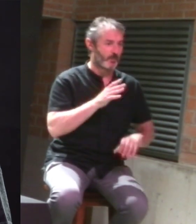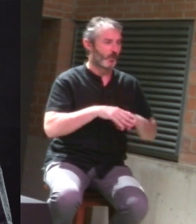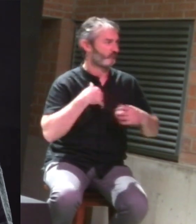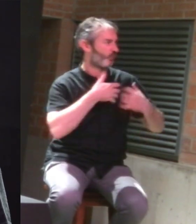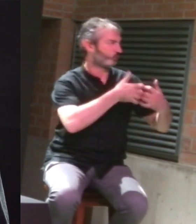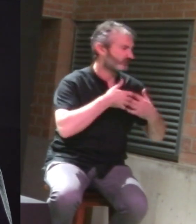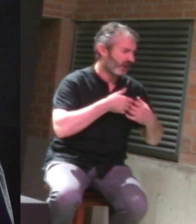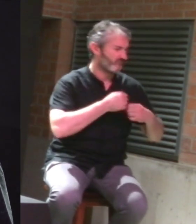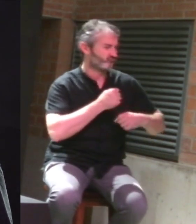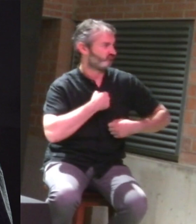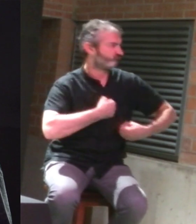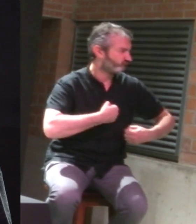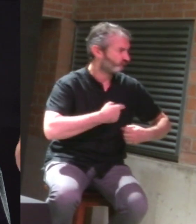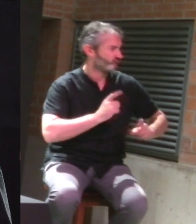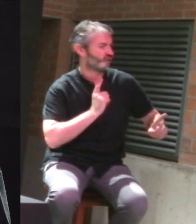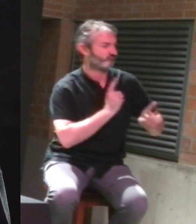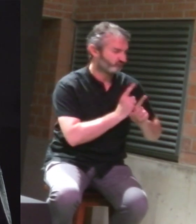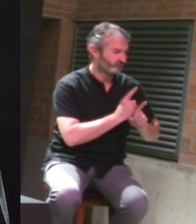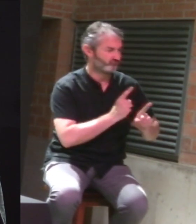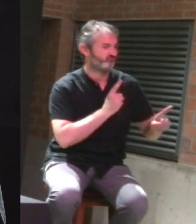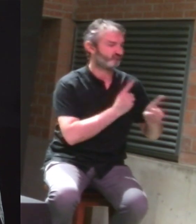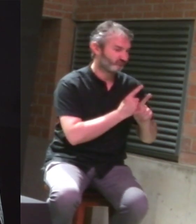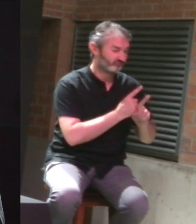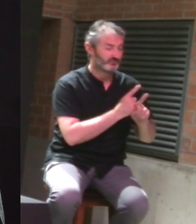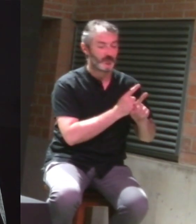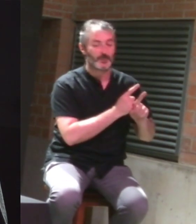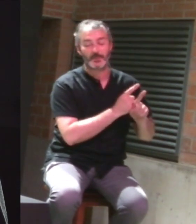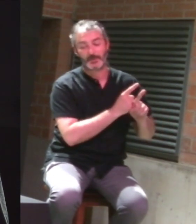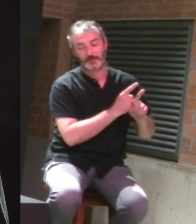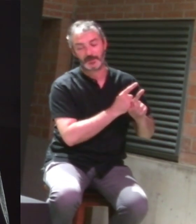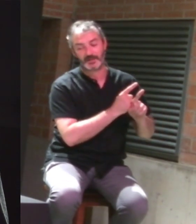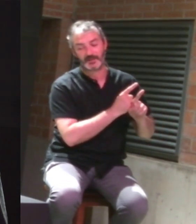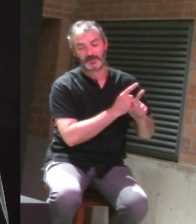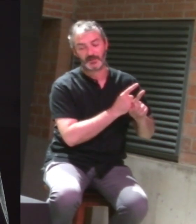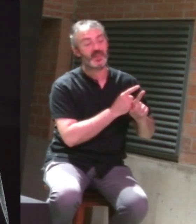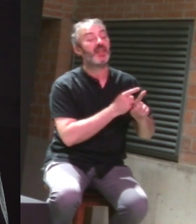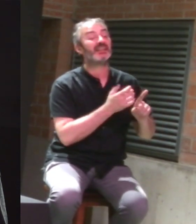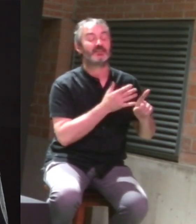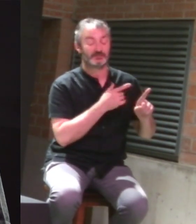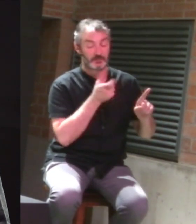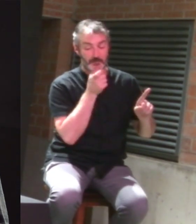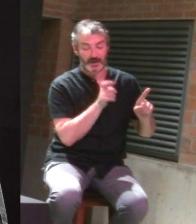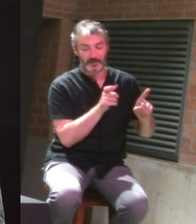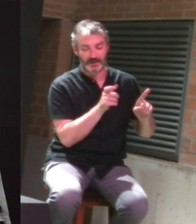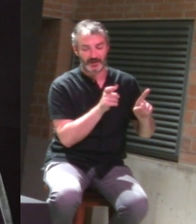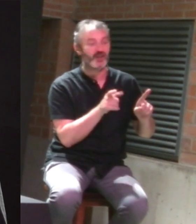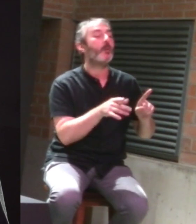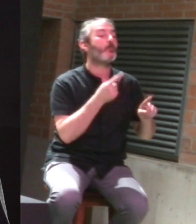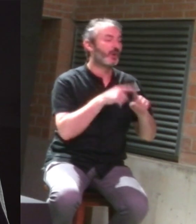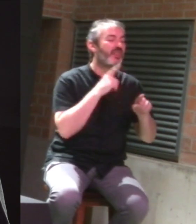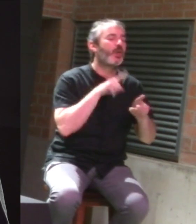sindicalismo era mostrar, y perdonad la palabra, que si suena un poco mal sonante, hacer sindicalismo es